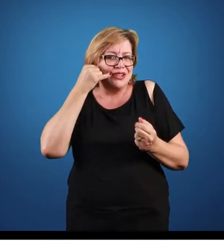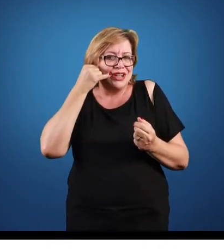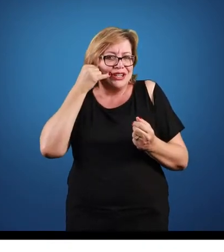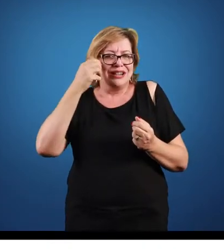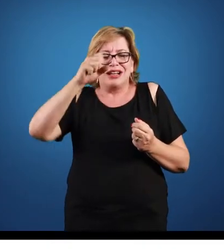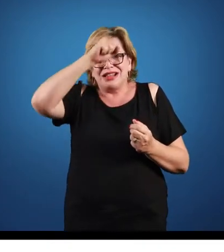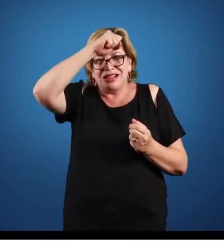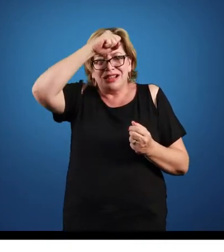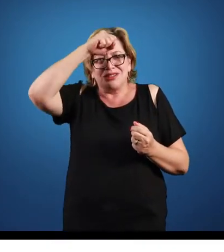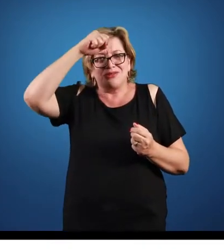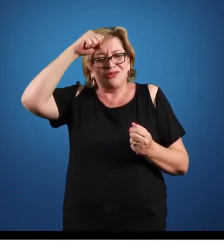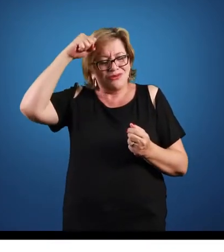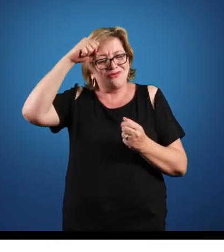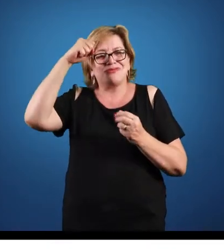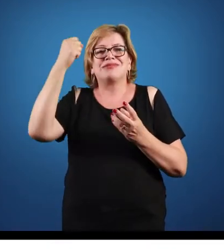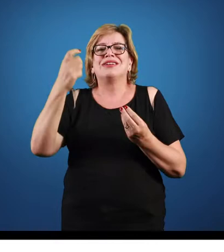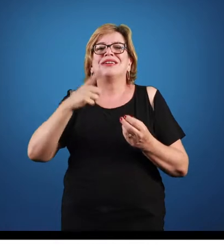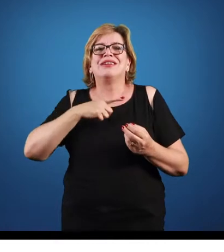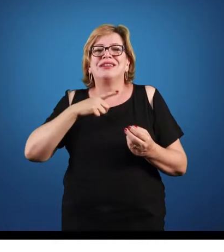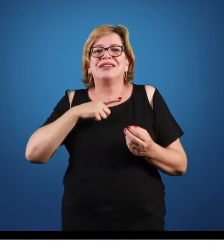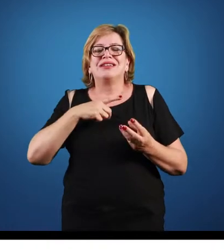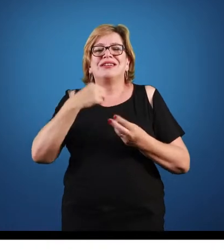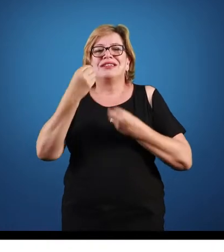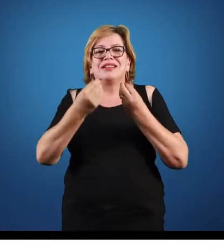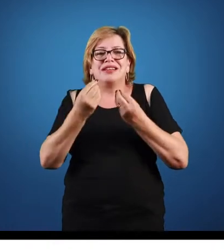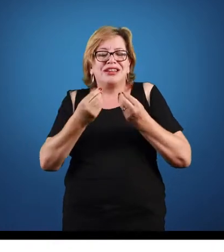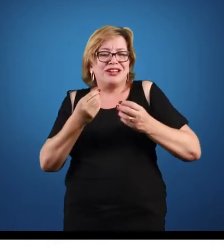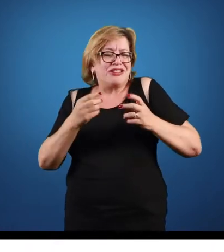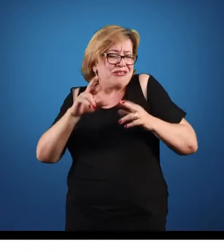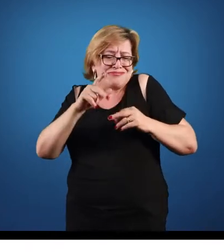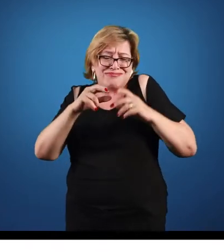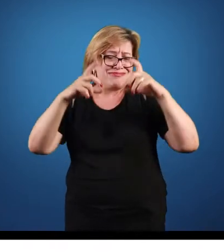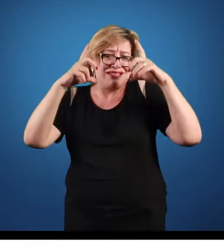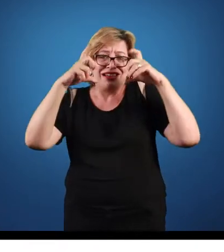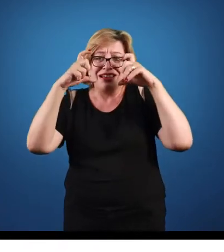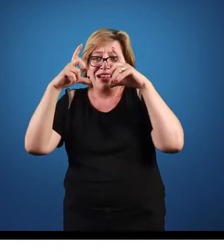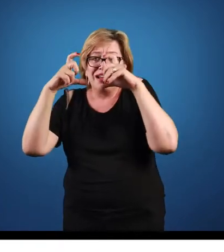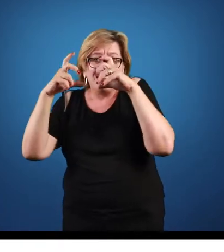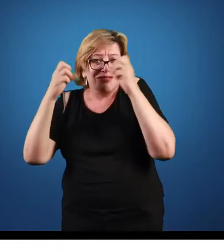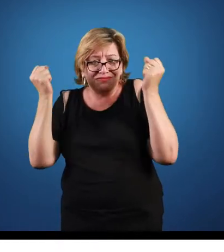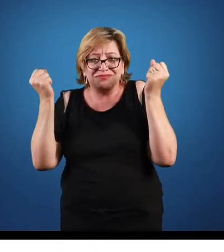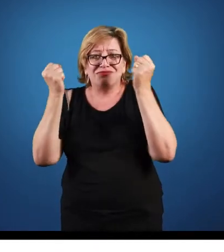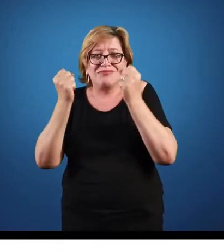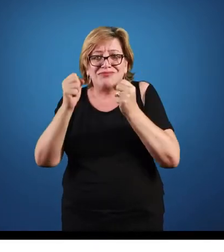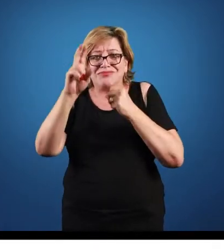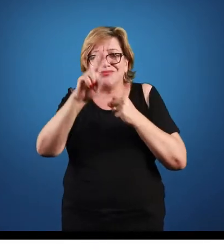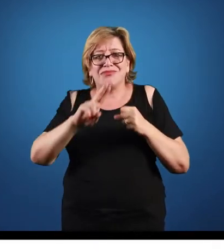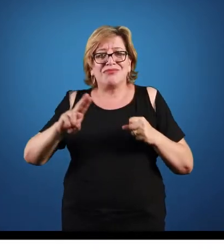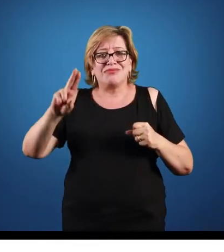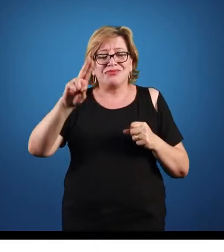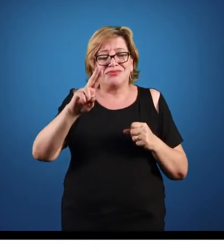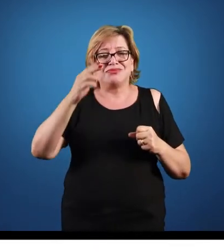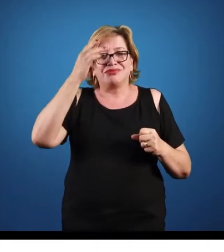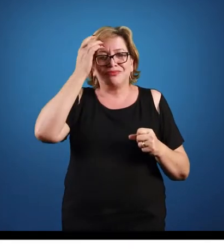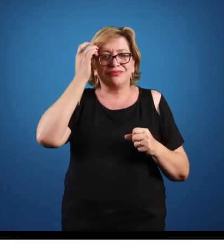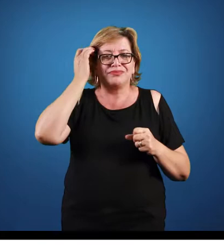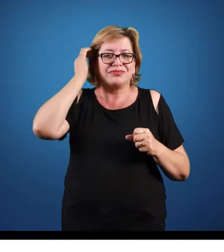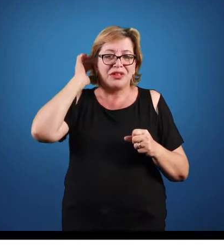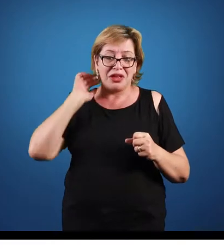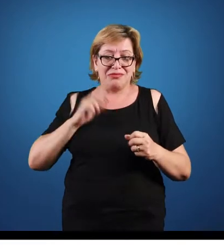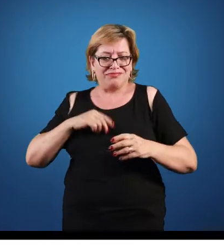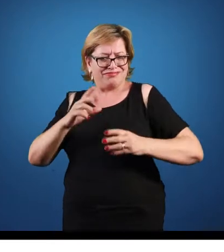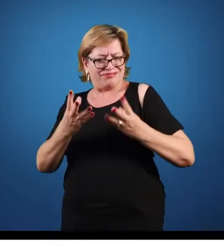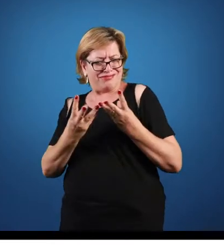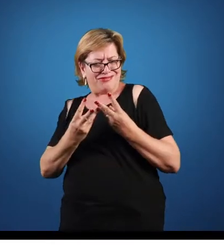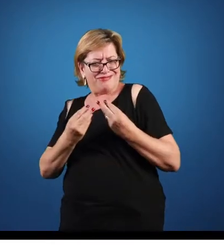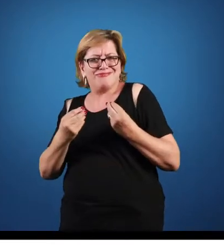samsung hoje você consegue fazer a mesma qualidade de uma câmera profissional dependendo do éter melhora bastante né fiquei surpreso até com